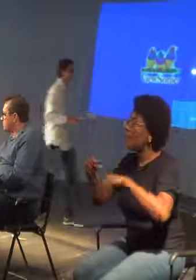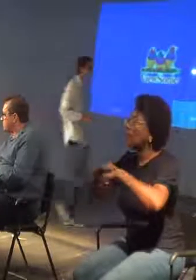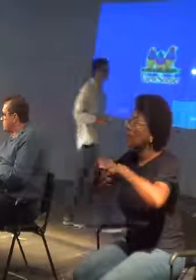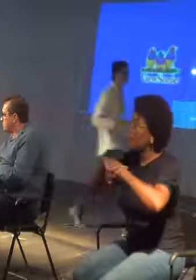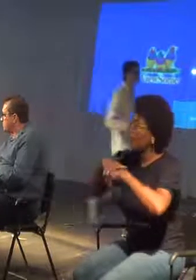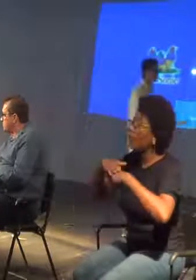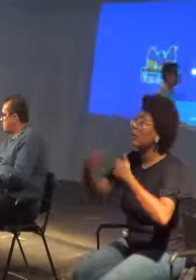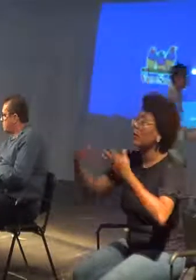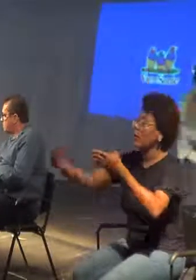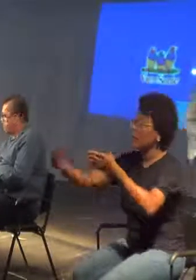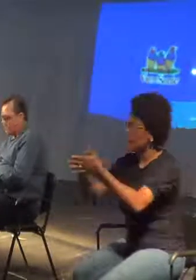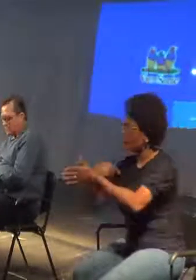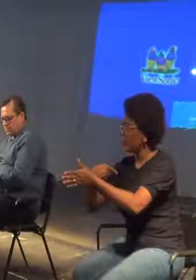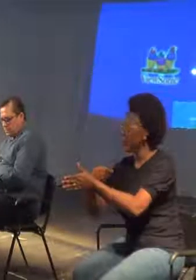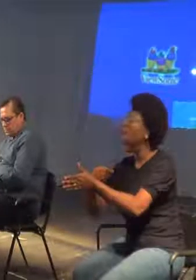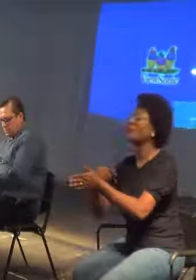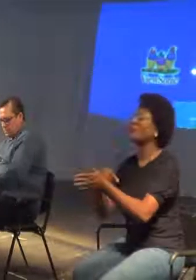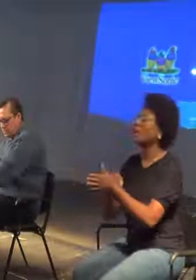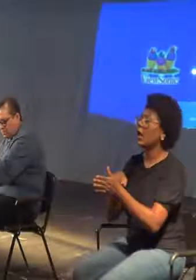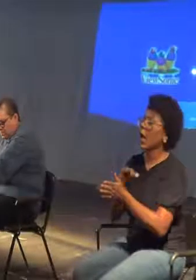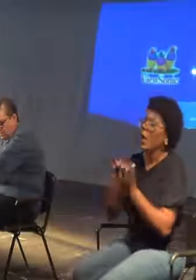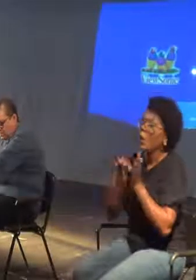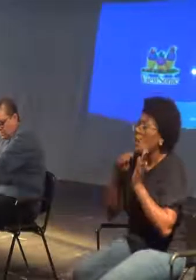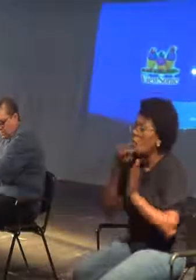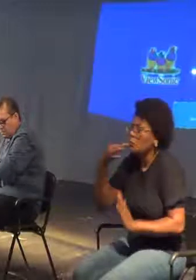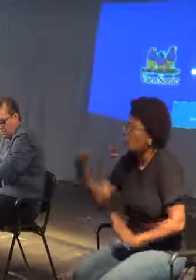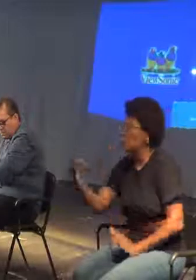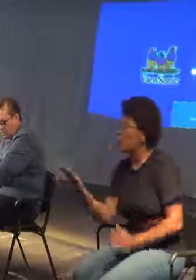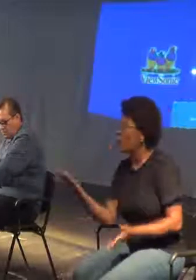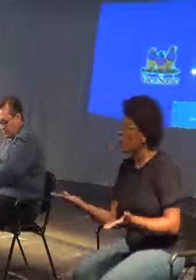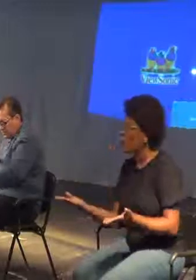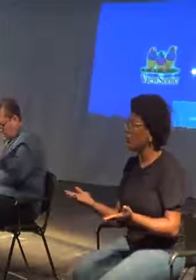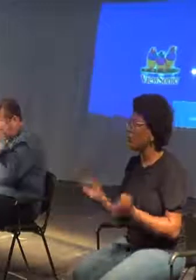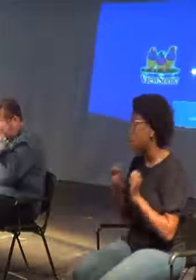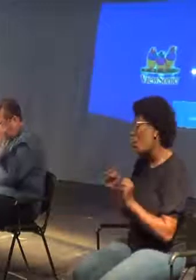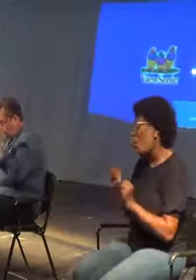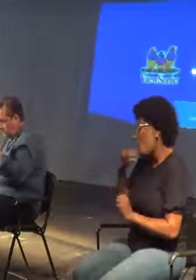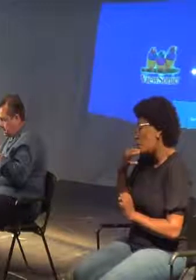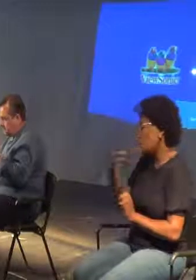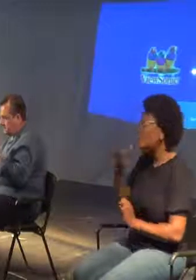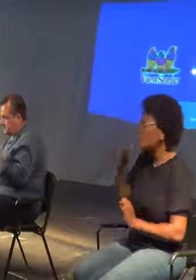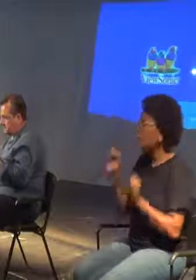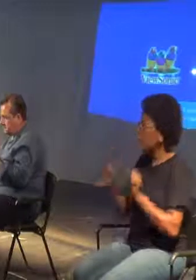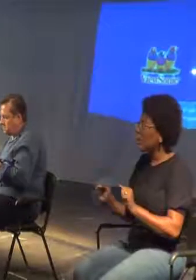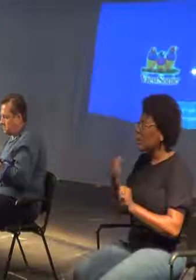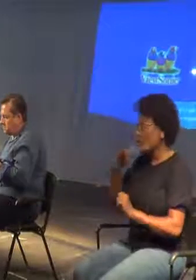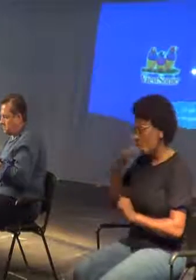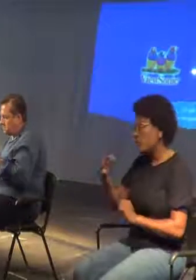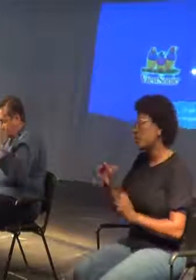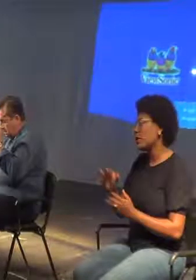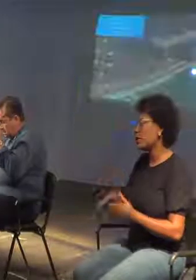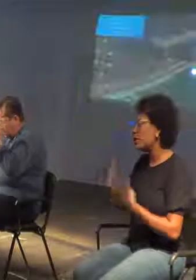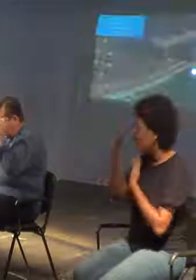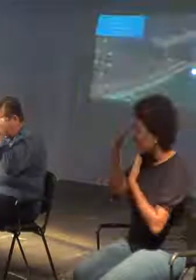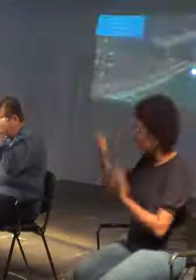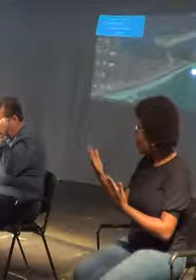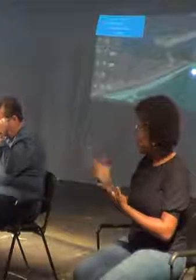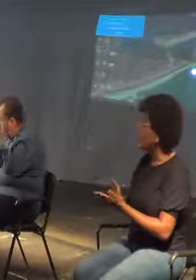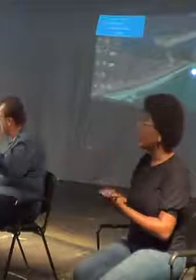né? O que eu puder colaborar, né, eu darei os meus pitacos. Muito obrigada